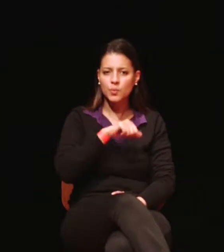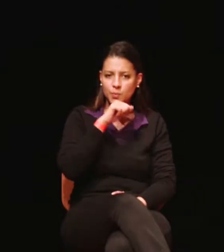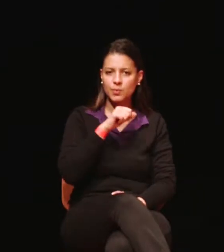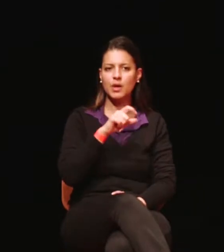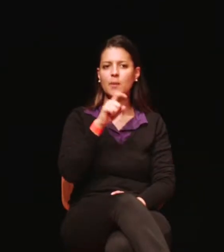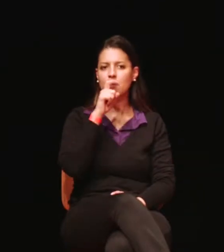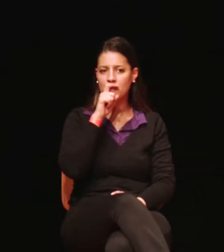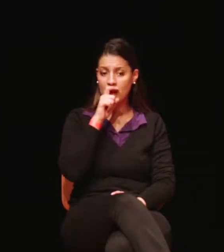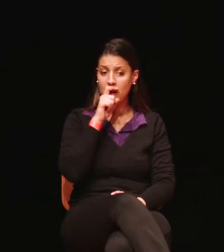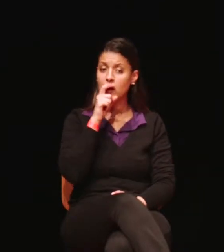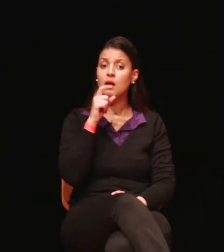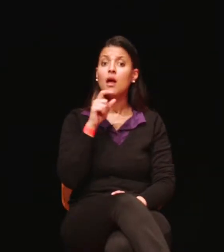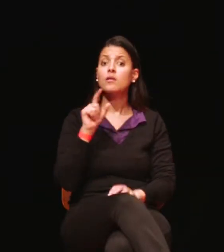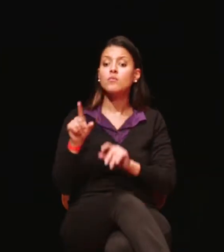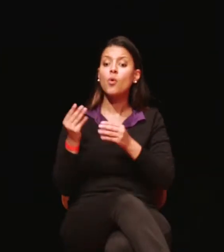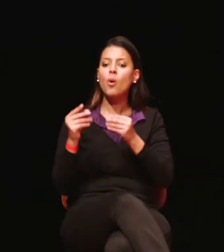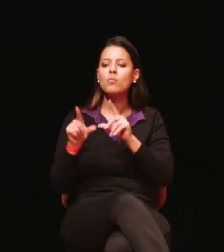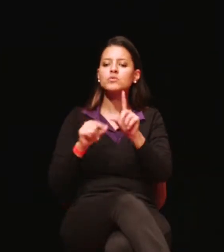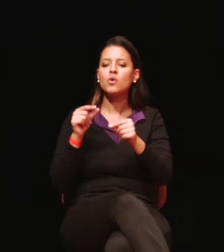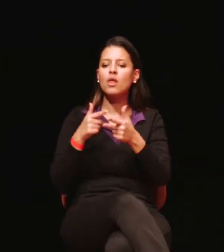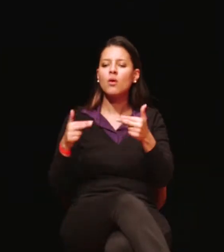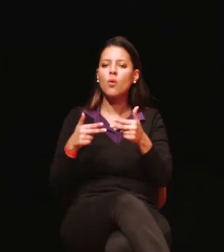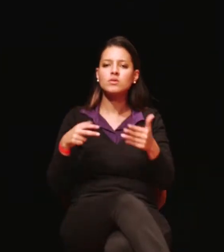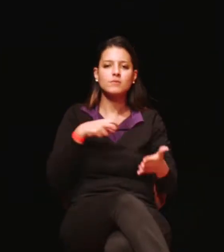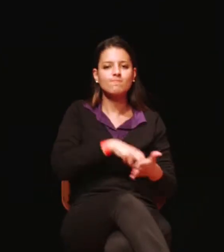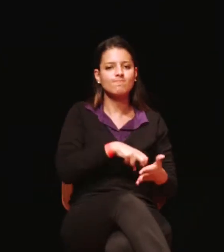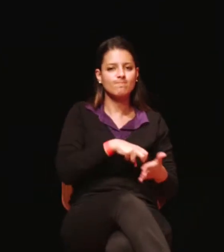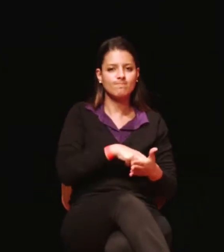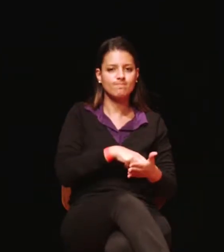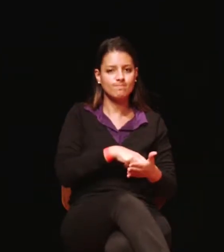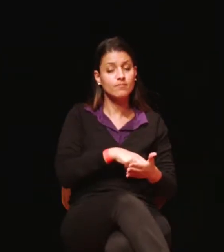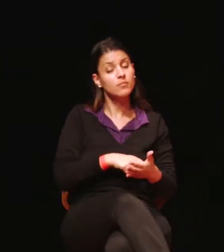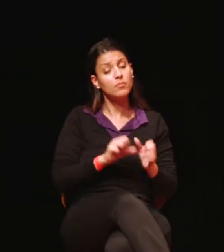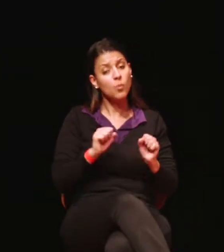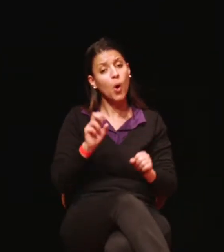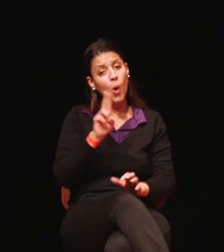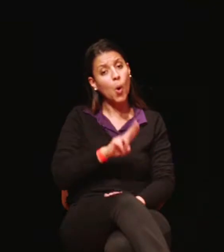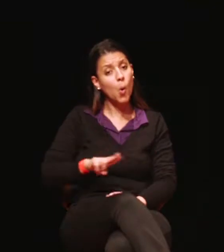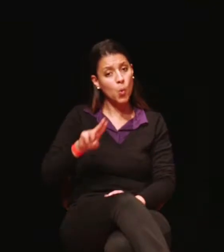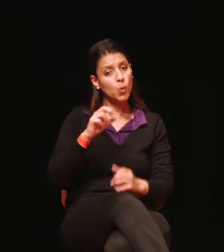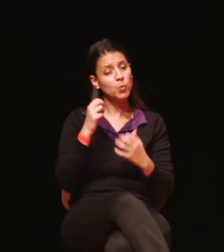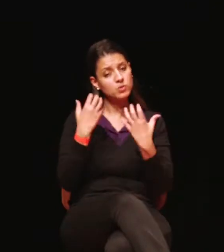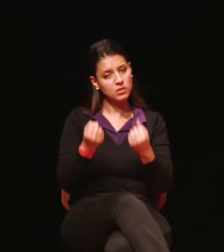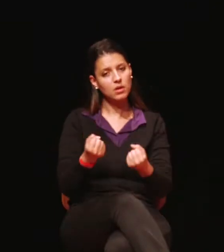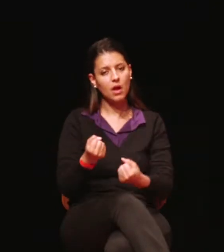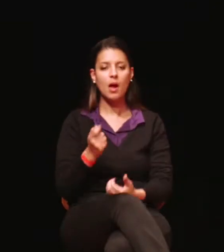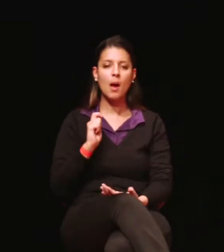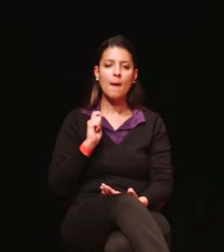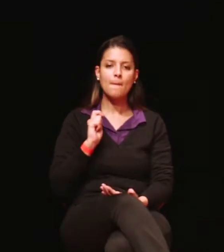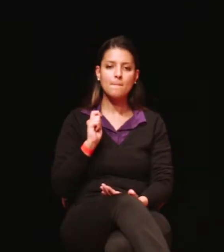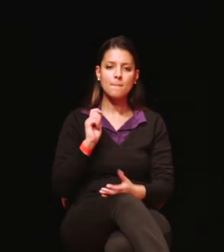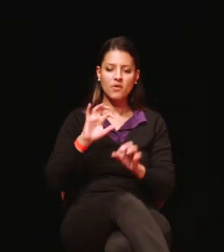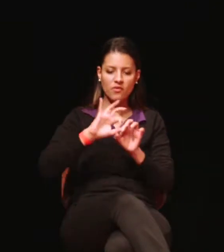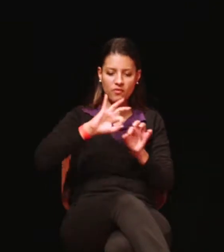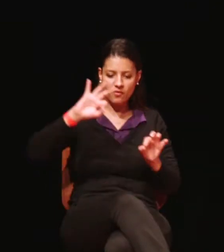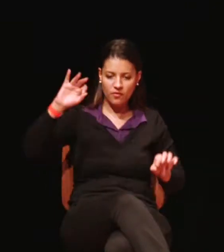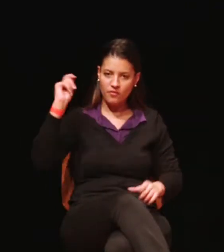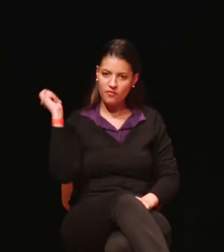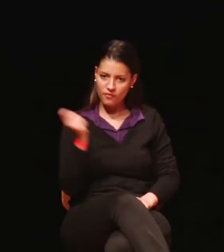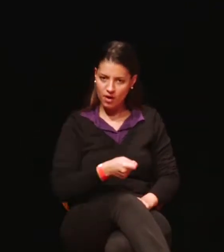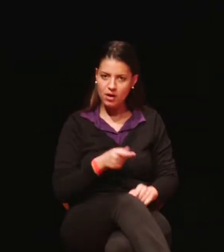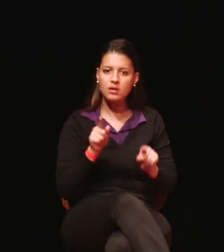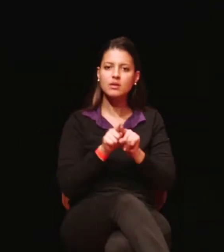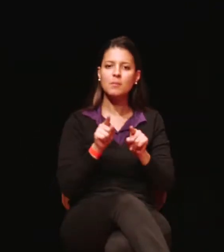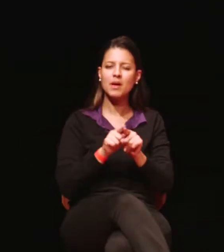instrumentos de castigo, defendendo o uso, abre aspas, da vara ou da palmatória, e não de